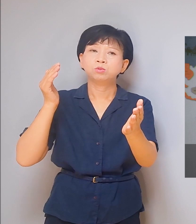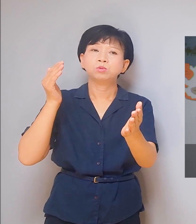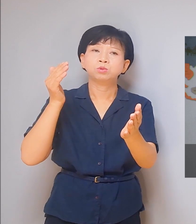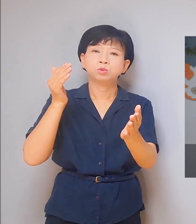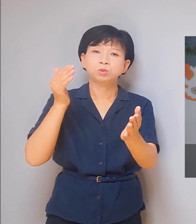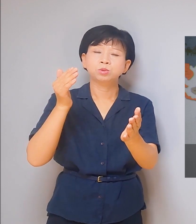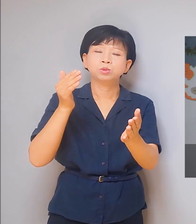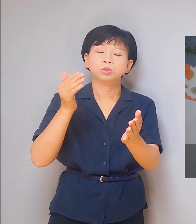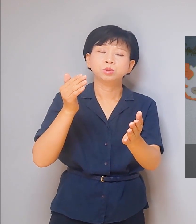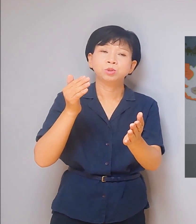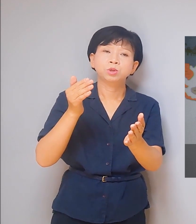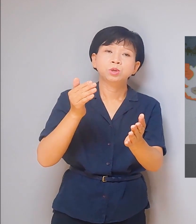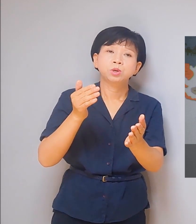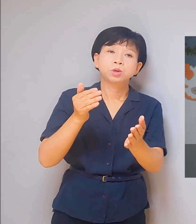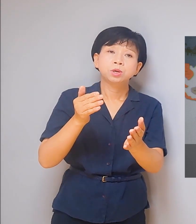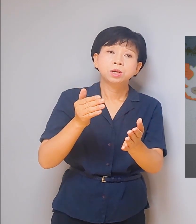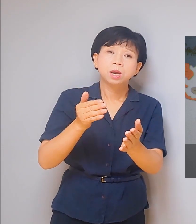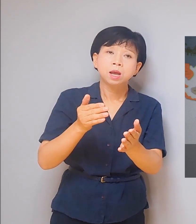영원